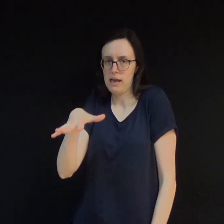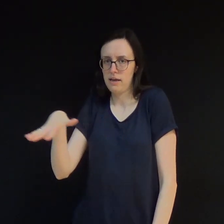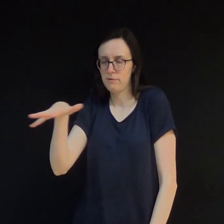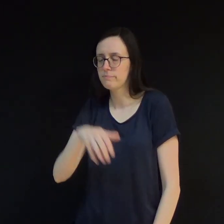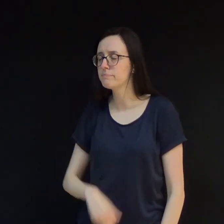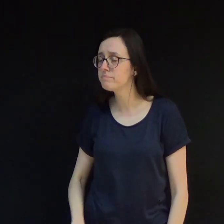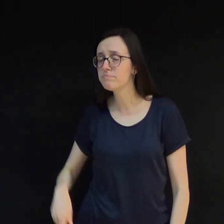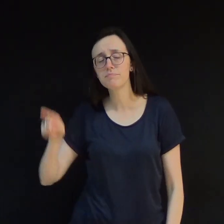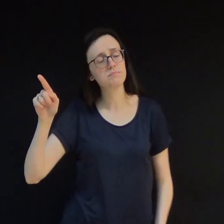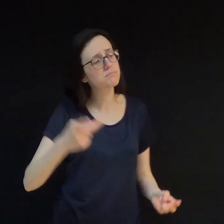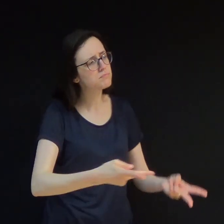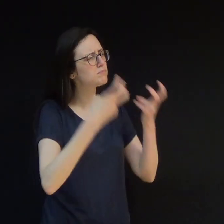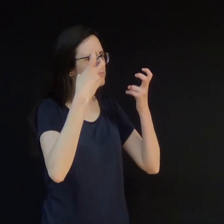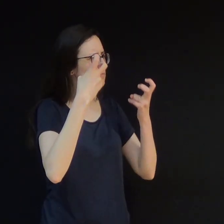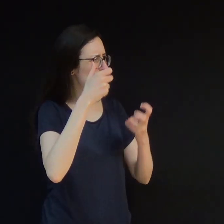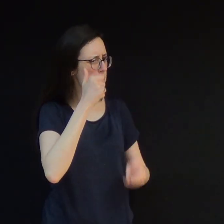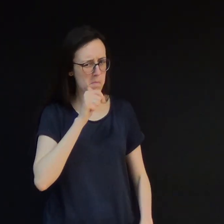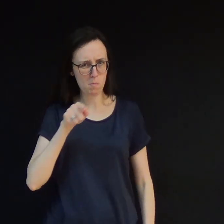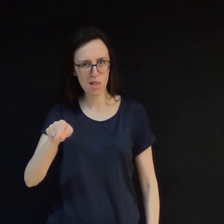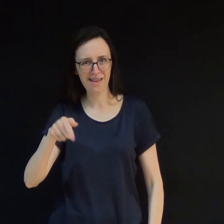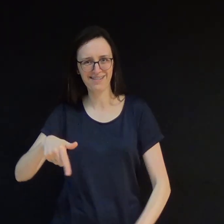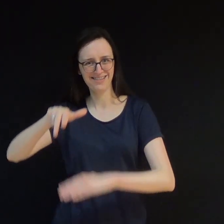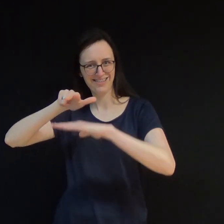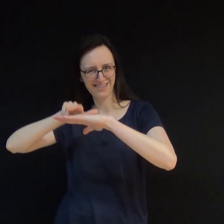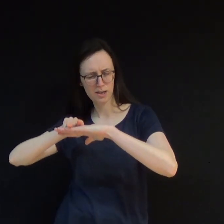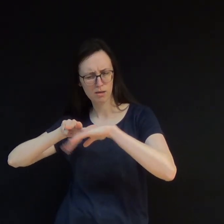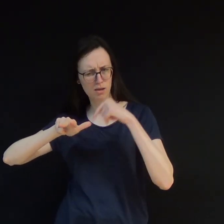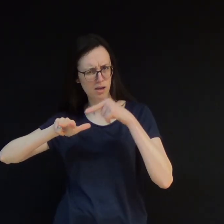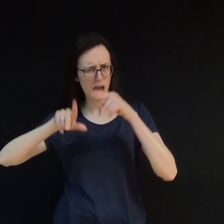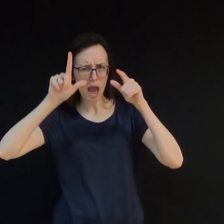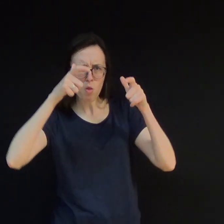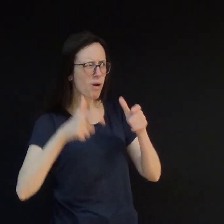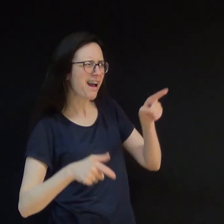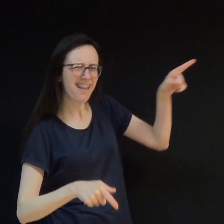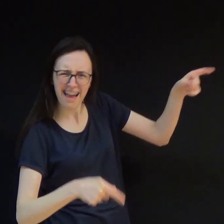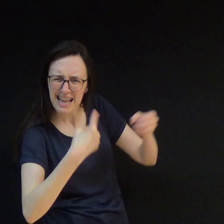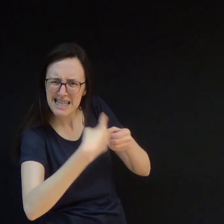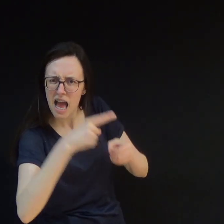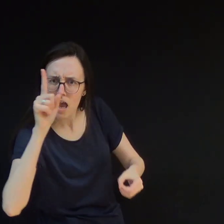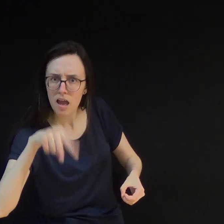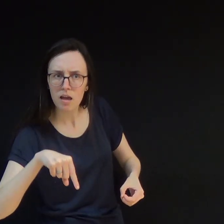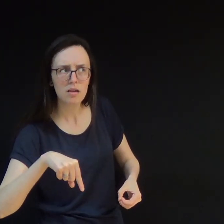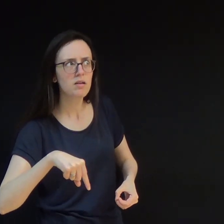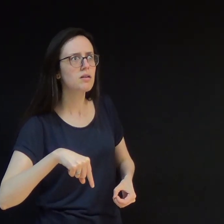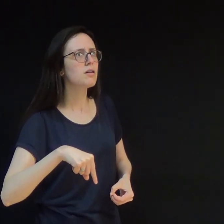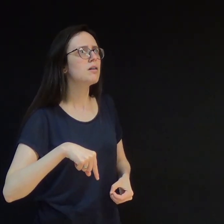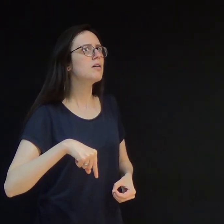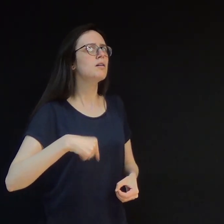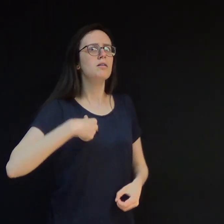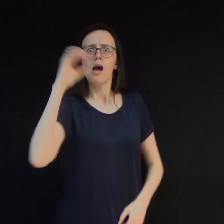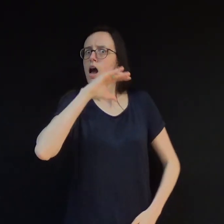quando escutou o nome do povoado de onde ela vivia era uma estranha luz encheu seus olhos e de pronto foi ver a paciente